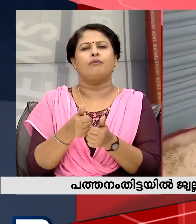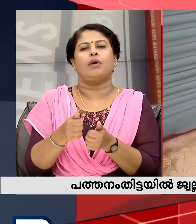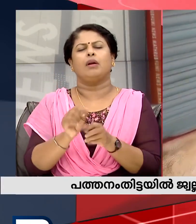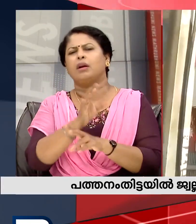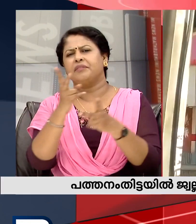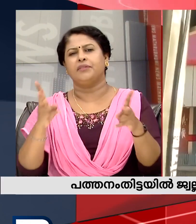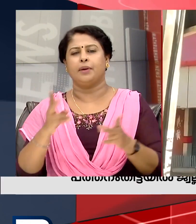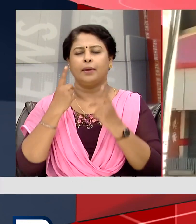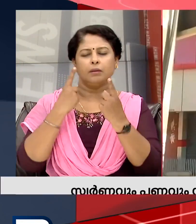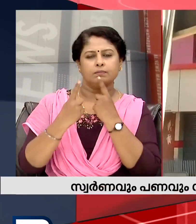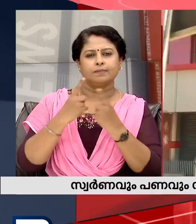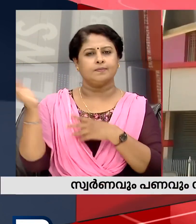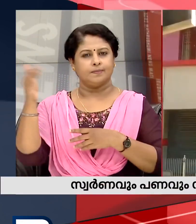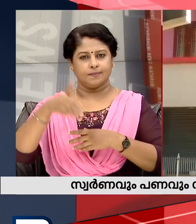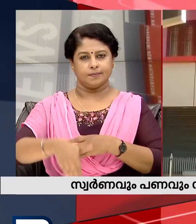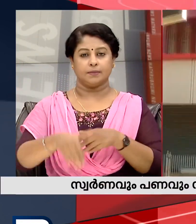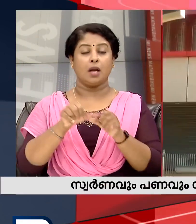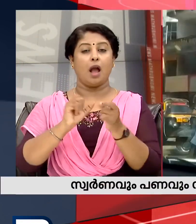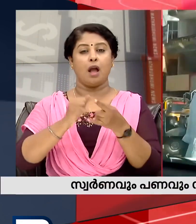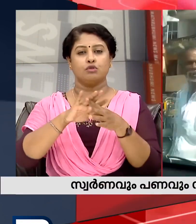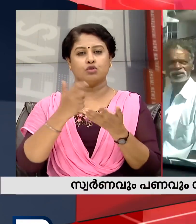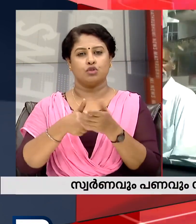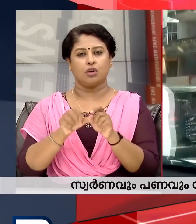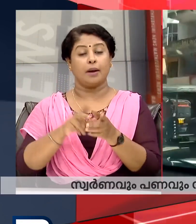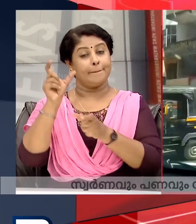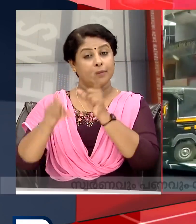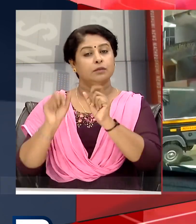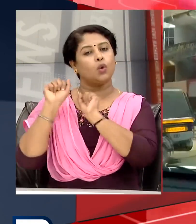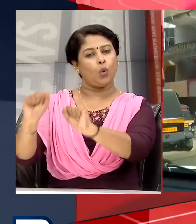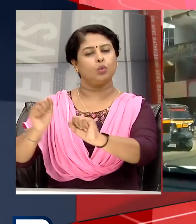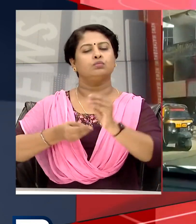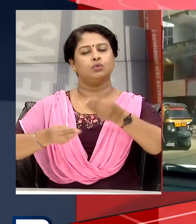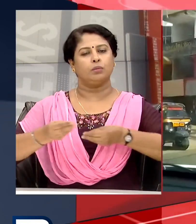പത്തനംതിട്ട സ്വദേശി അശോകന്റെ ഉടമസ്ഥതയിലുള്ളതാണ് ജ്വല്ലറി. മാതൃഭൂമി ന്യൂസ്, പത്തനംതിട്ട.